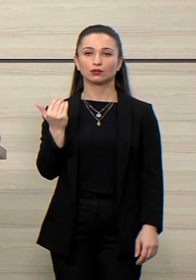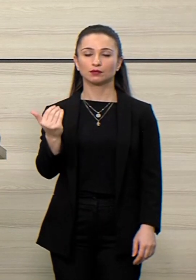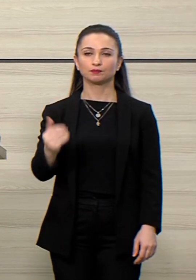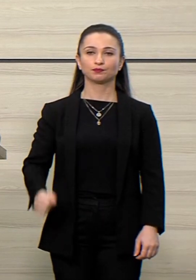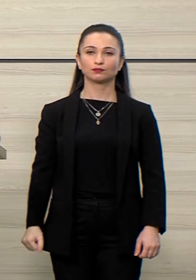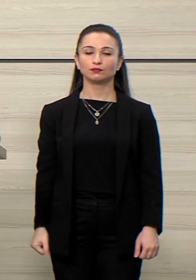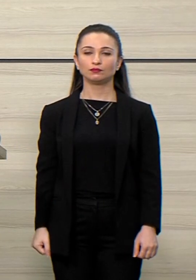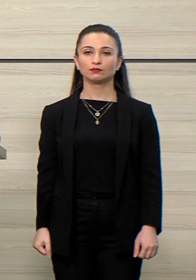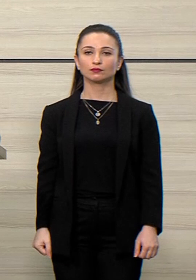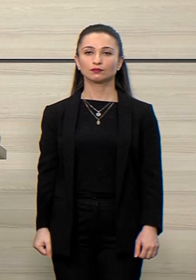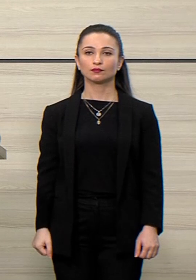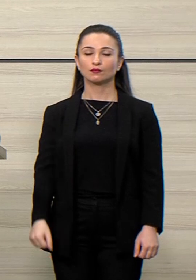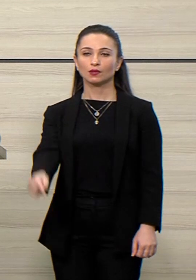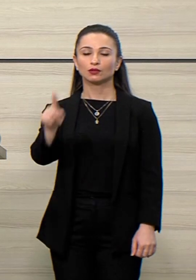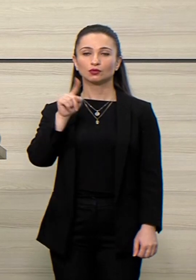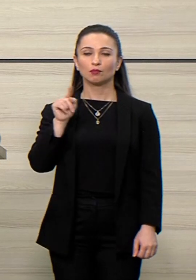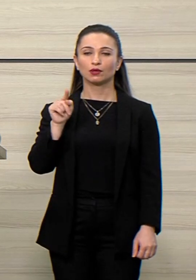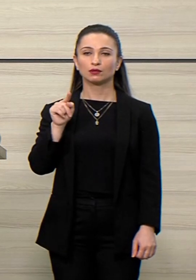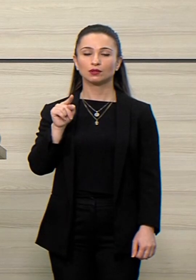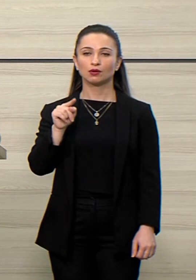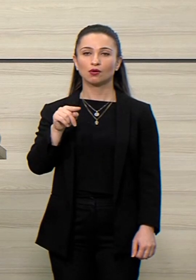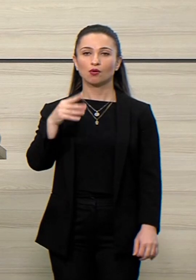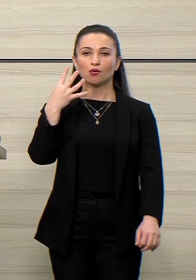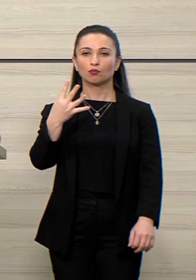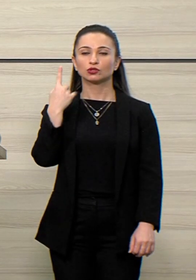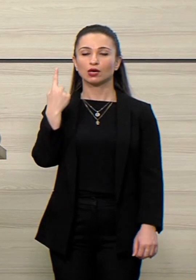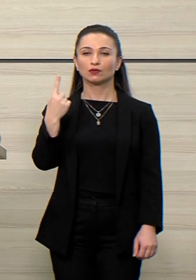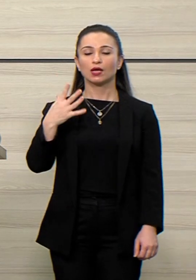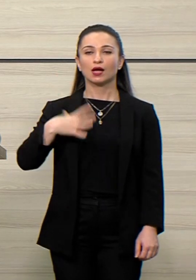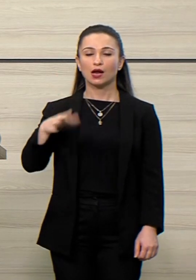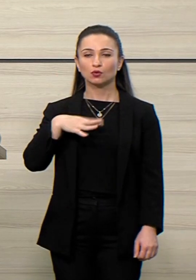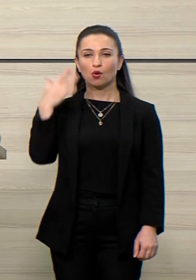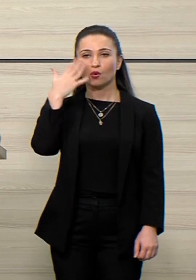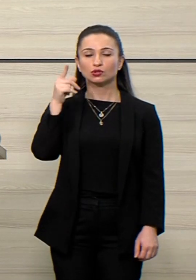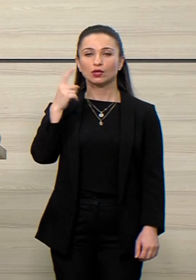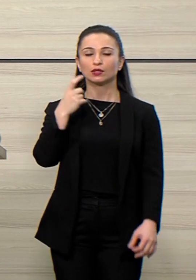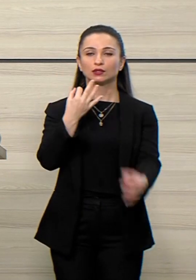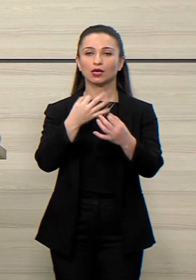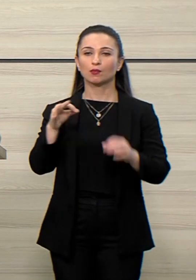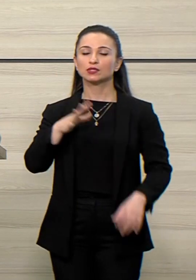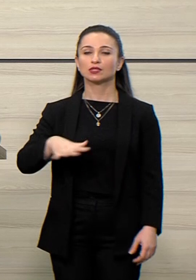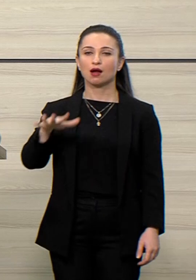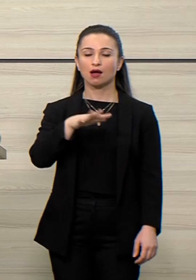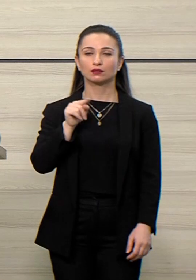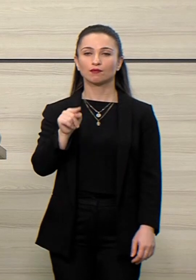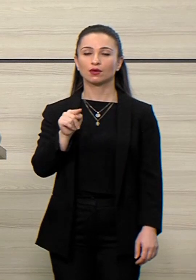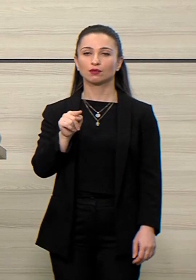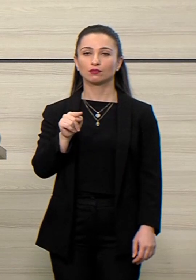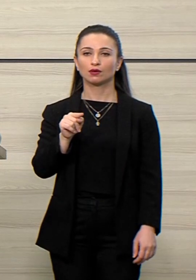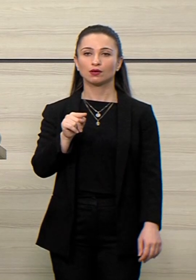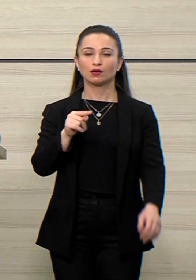2.95%. ნომერი 41 ქართული ოცნება, დემოკრატიული საქართველო,